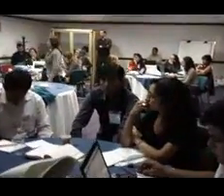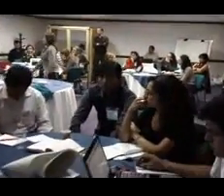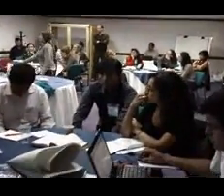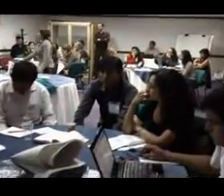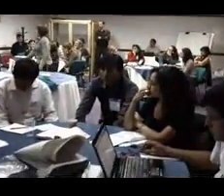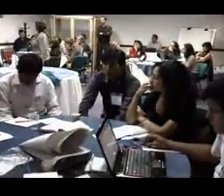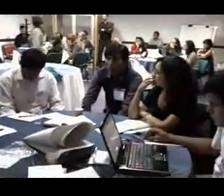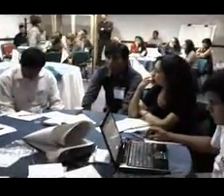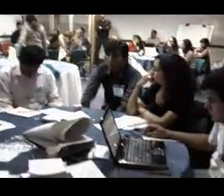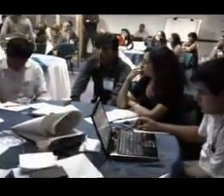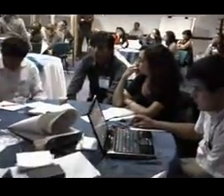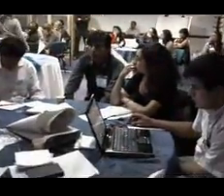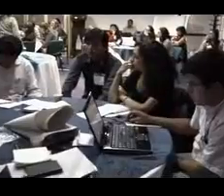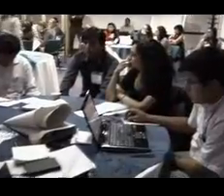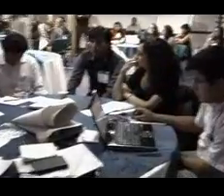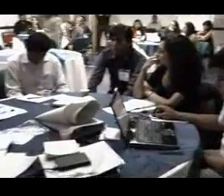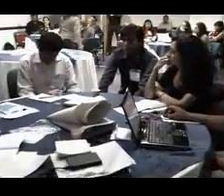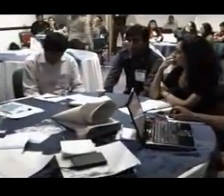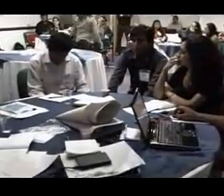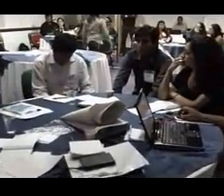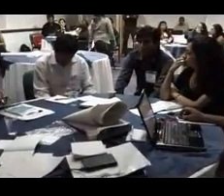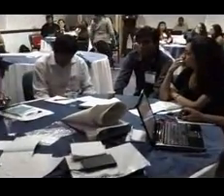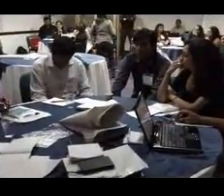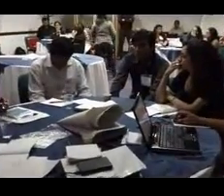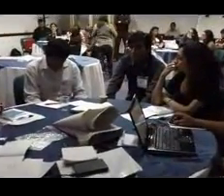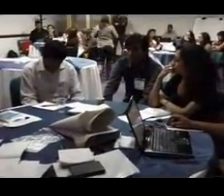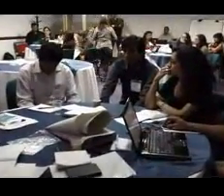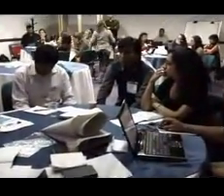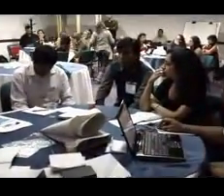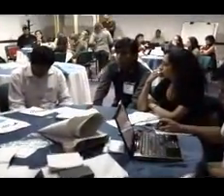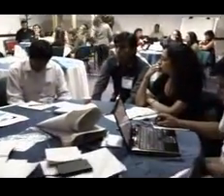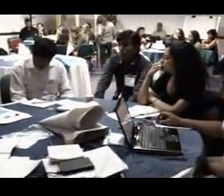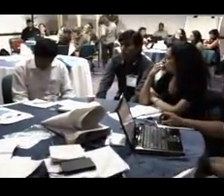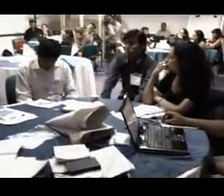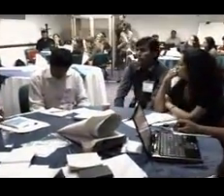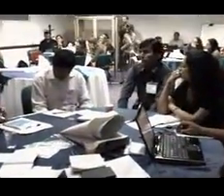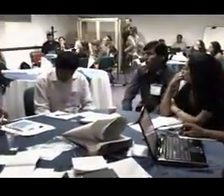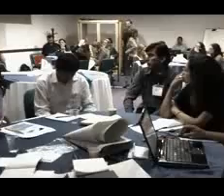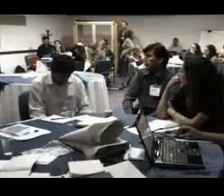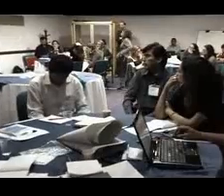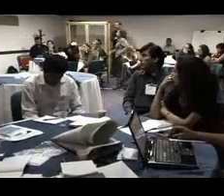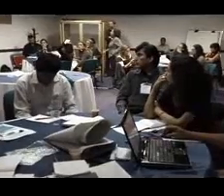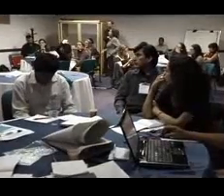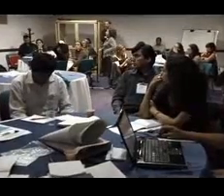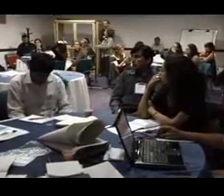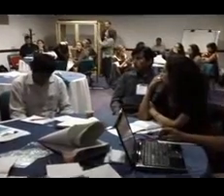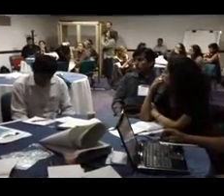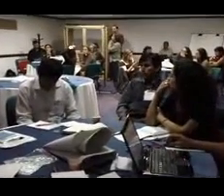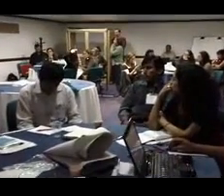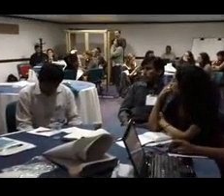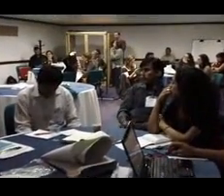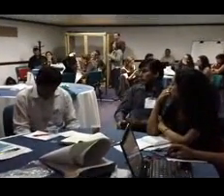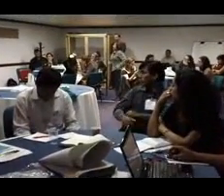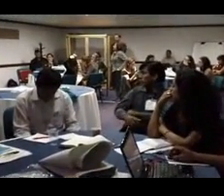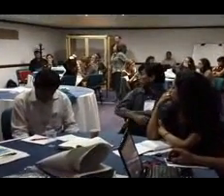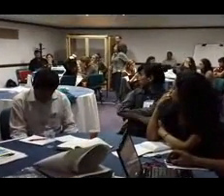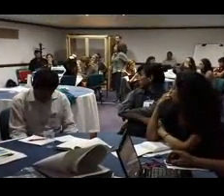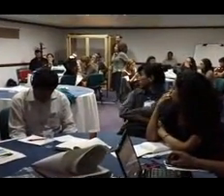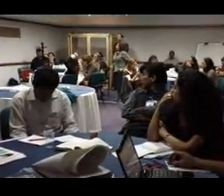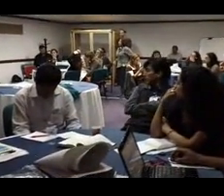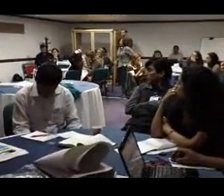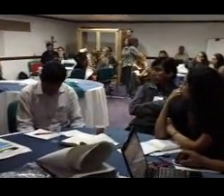Gracias. Marcia, creo que fue súper interesante realmente entender un poco la metodología de trabajo que propone. Quizás hubiera estado